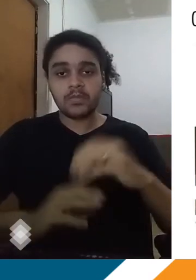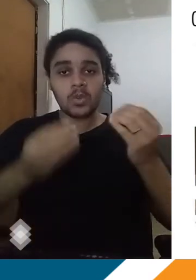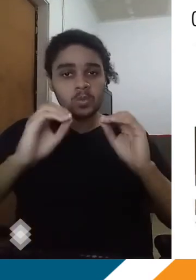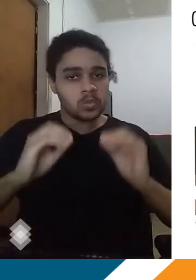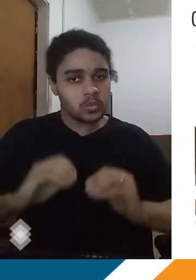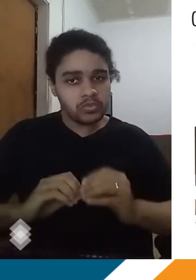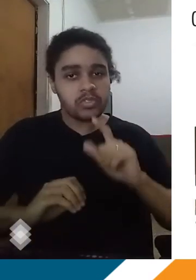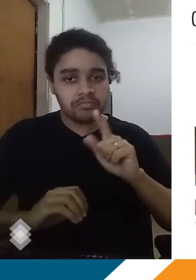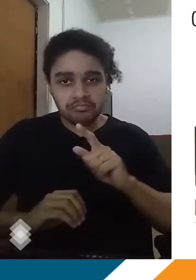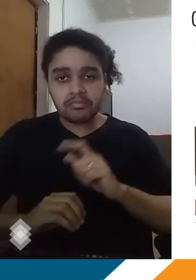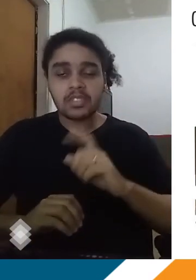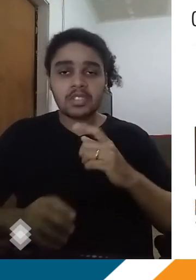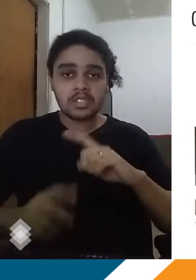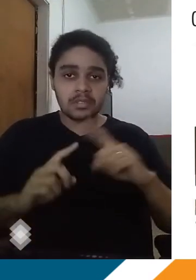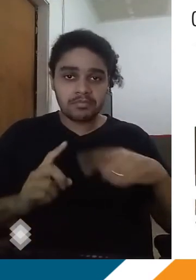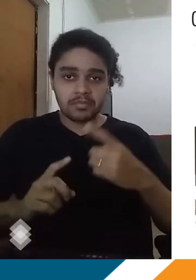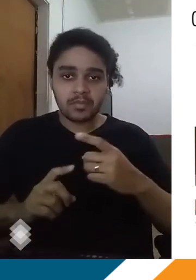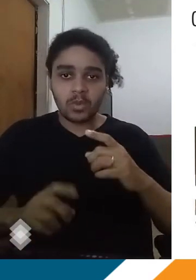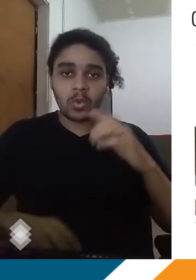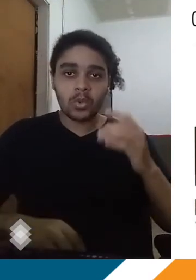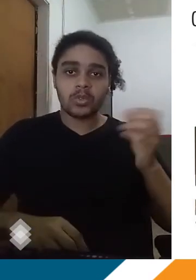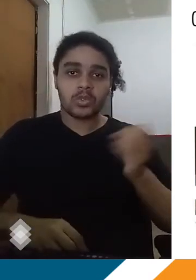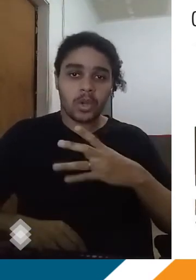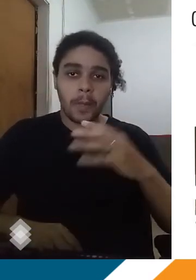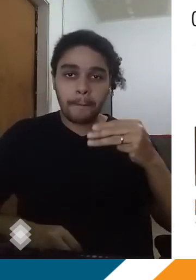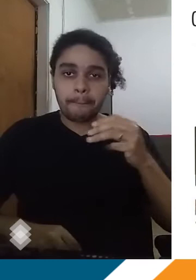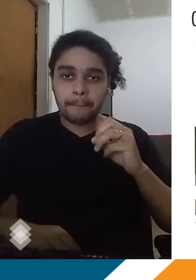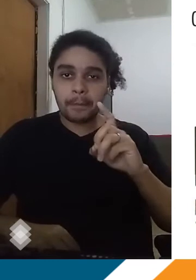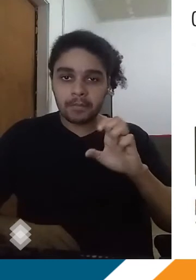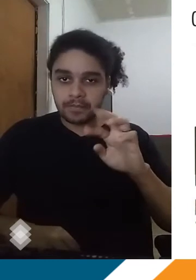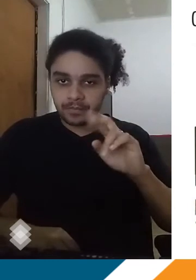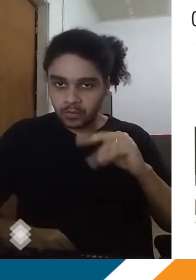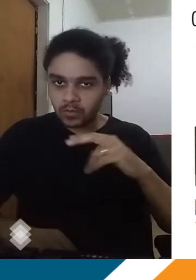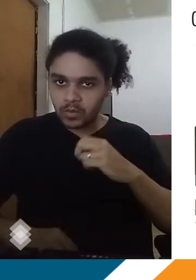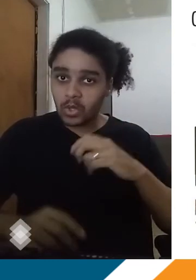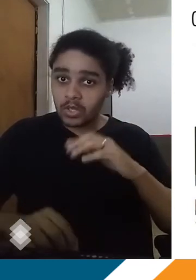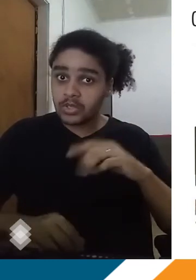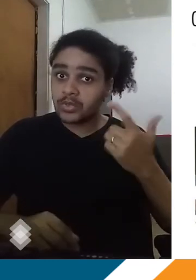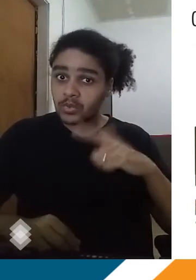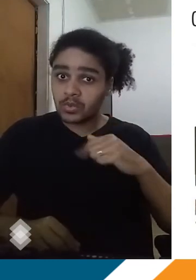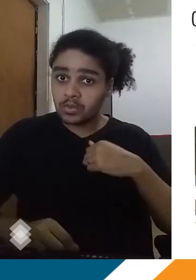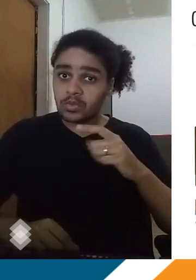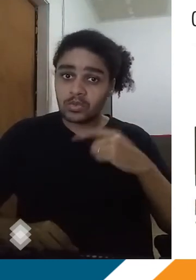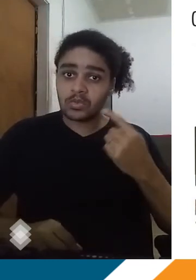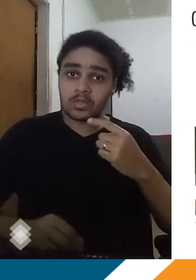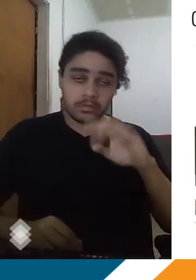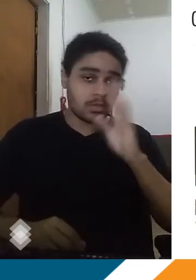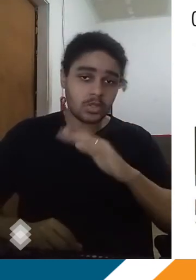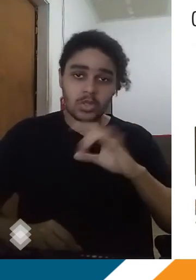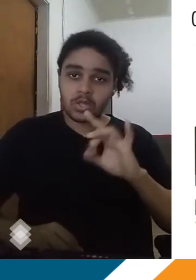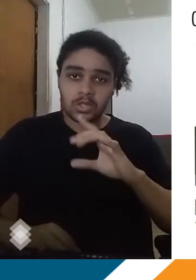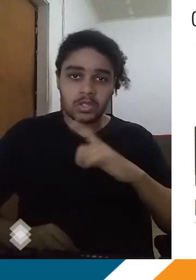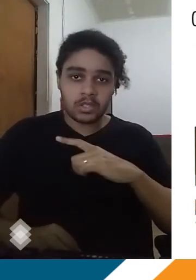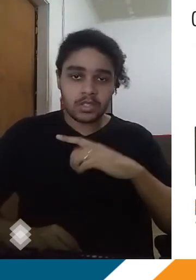da erosão e da deposição desses sedimentos. E, posteriormente, os dobramentos modernos, né? Vale ressaltar mais uma